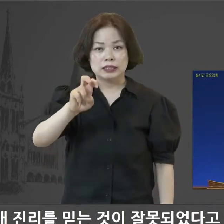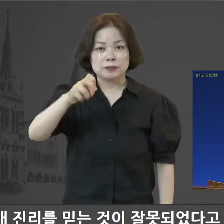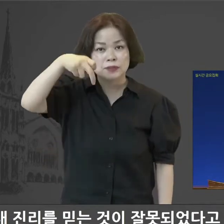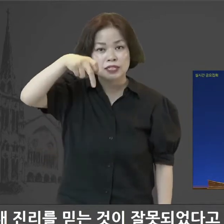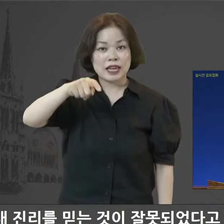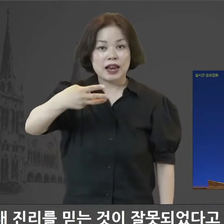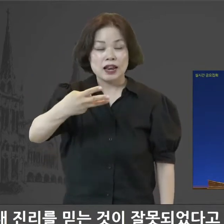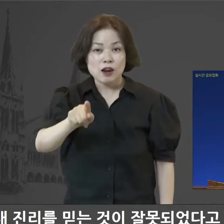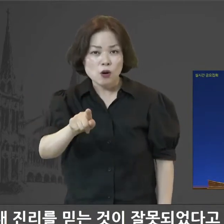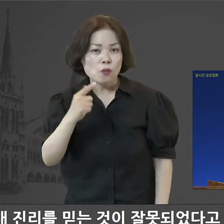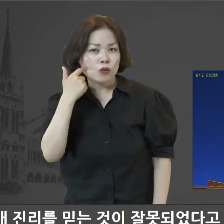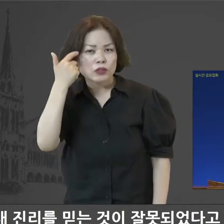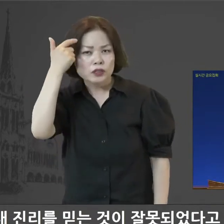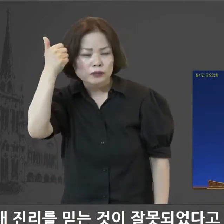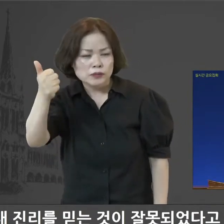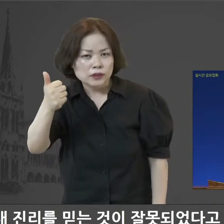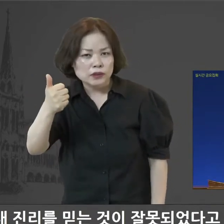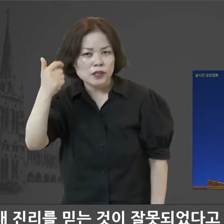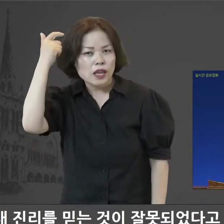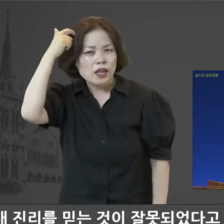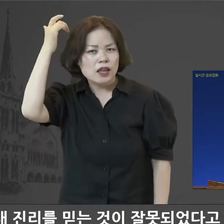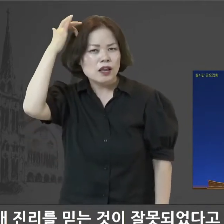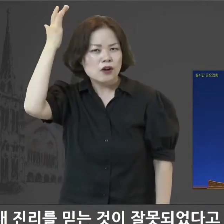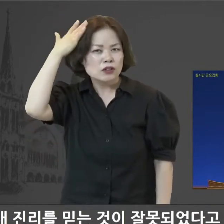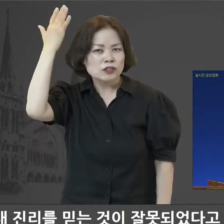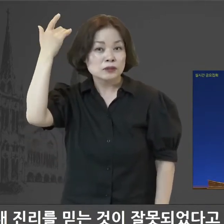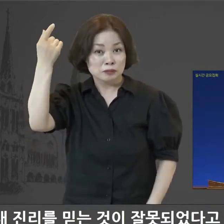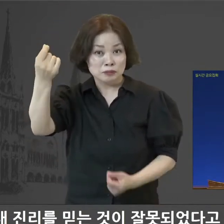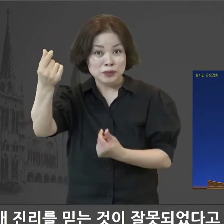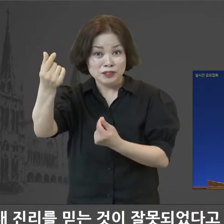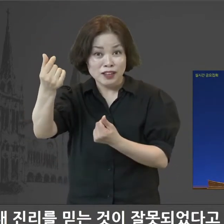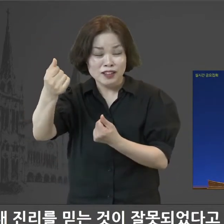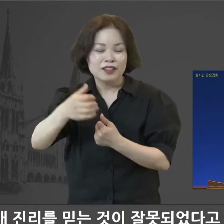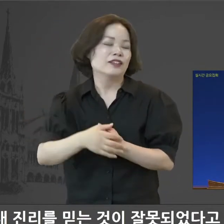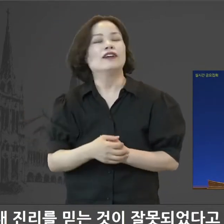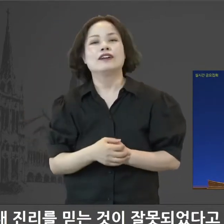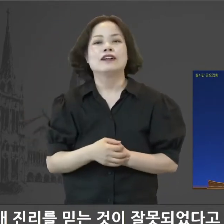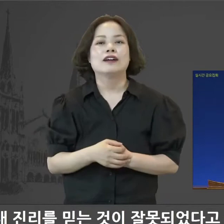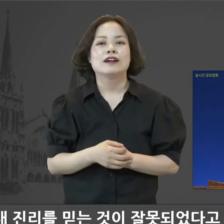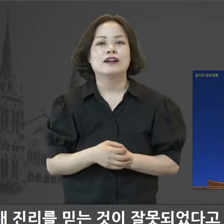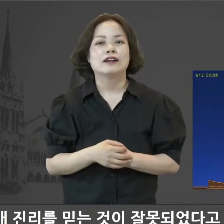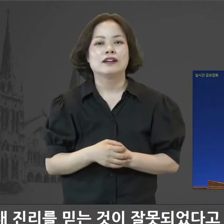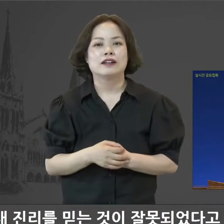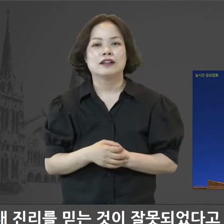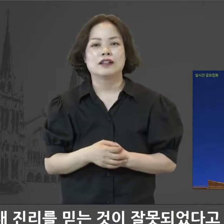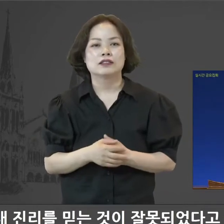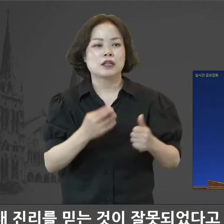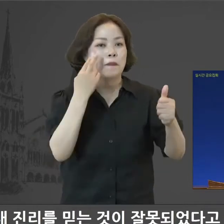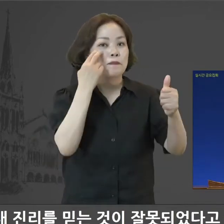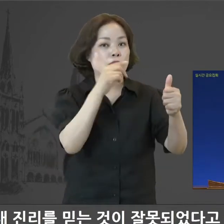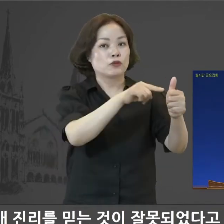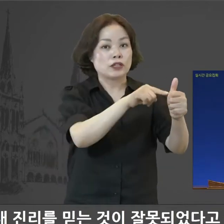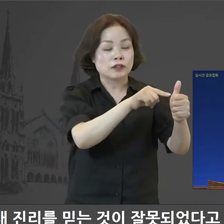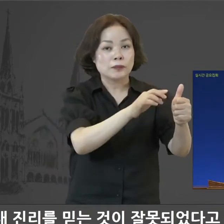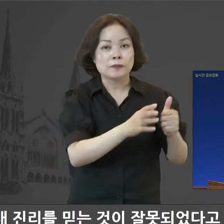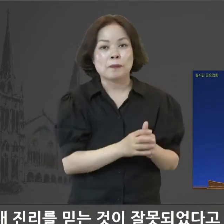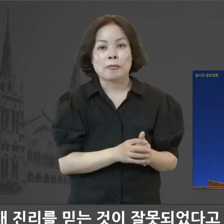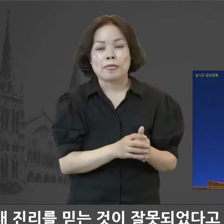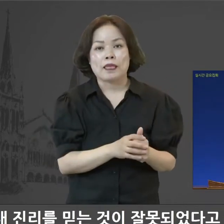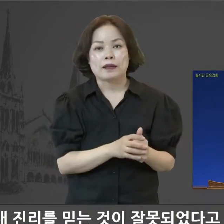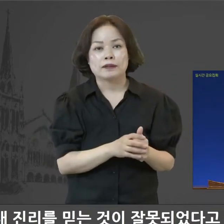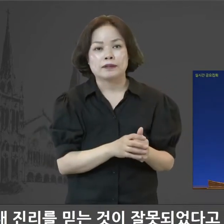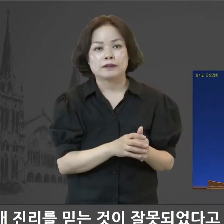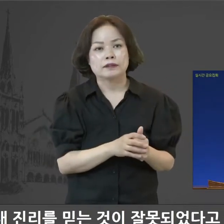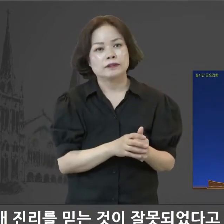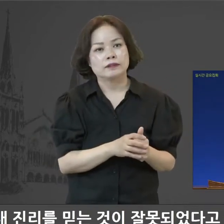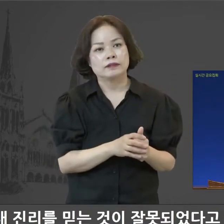저하고 이게 헤어스타일만 통하는 게 아니에요. 그래서 제가 놀라운 거는 미국에서